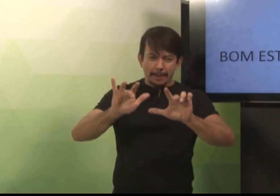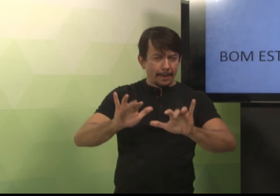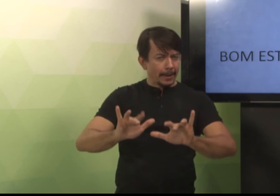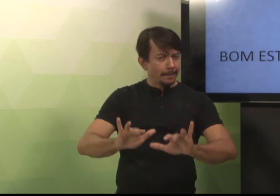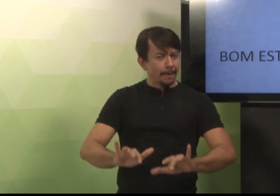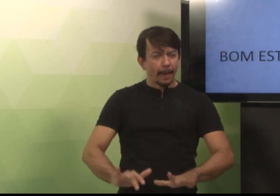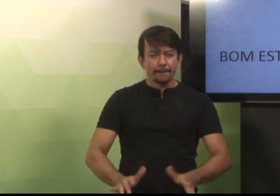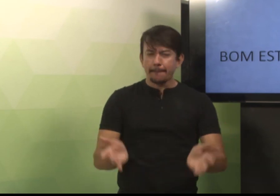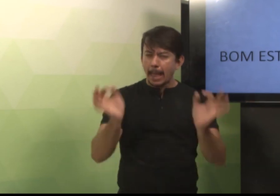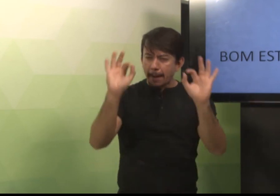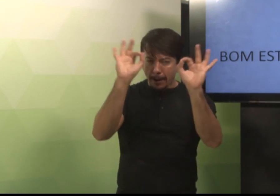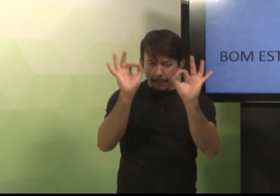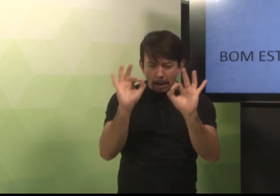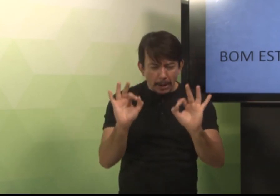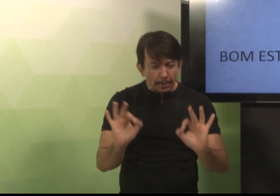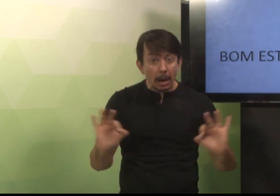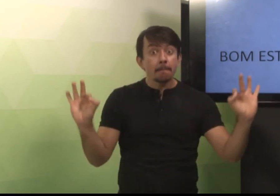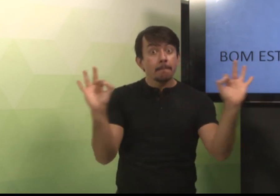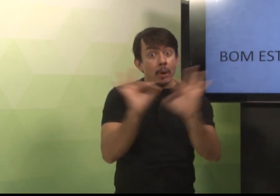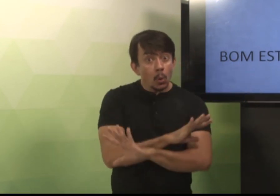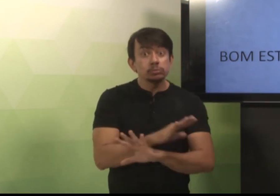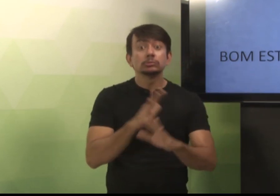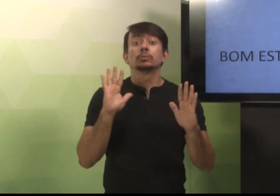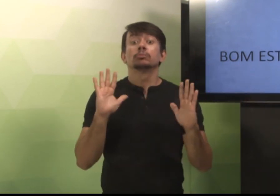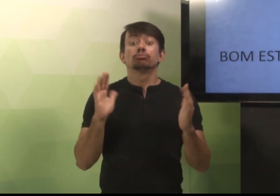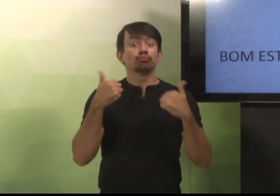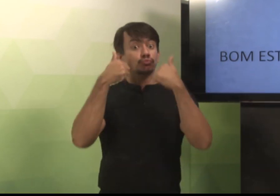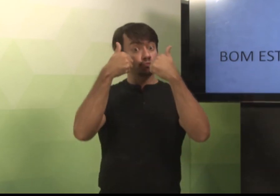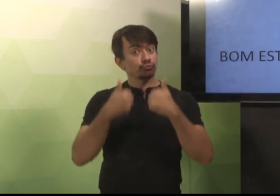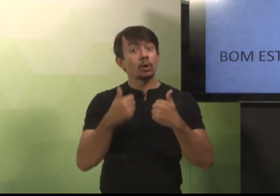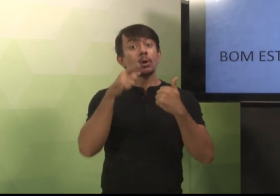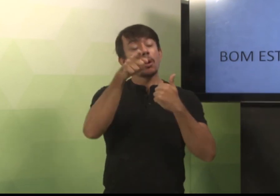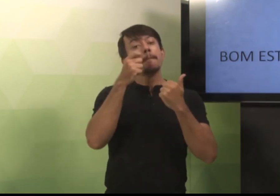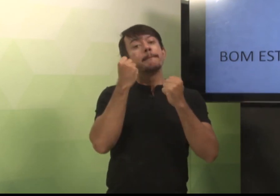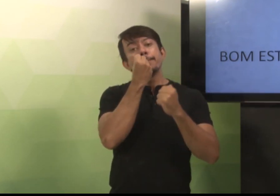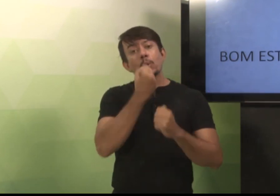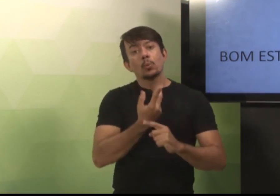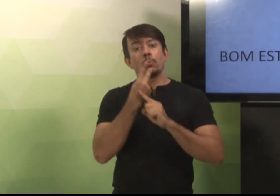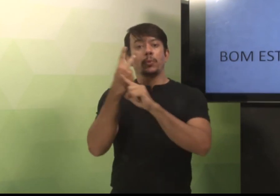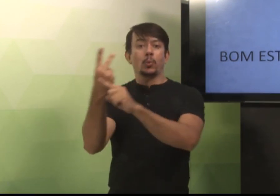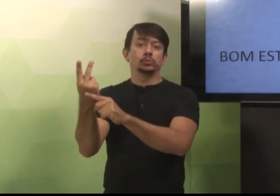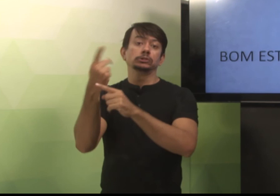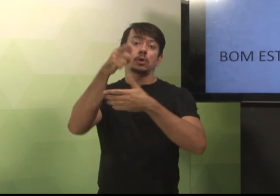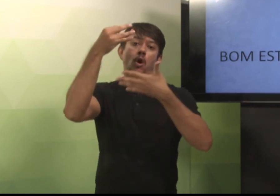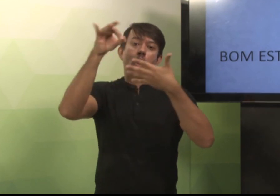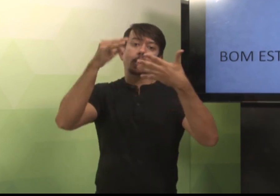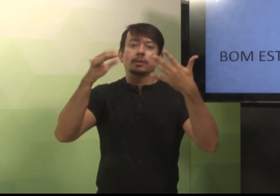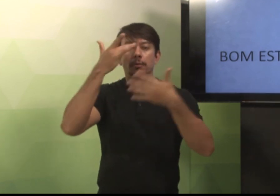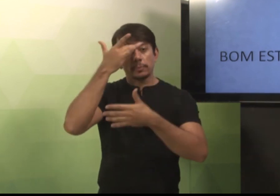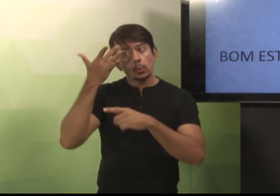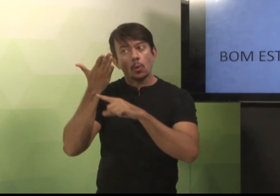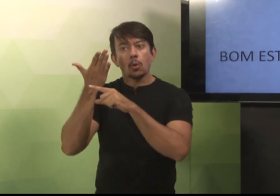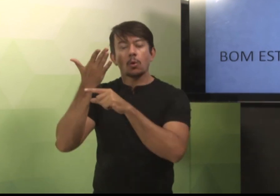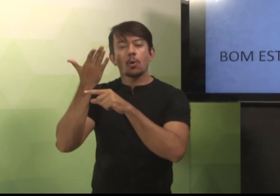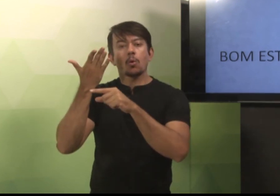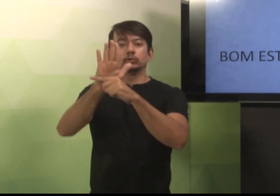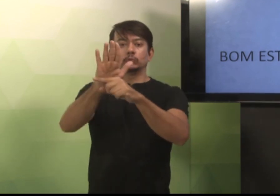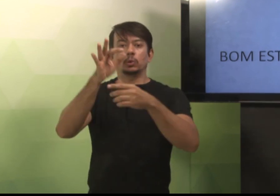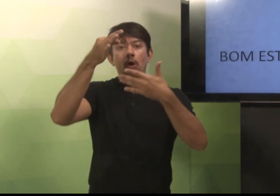isso você vai estar escrevendo. Ao término, aí é bom que você procure alguém para fazer uma revisão, para auxiliar